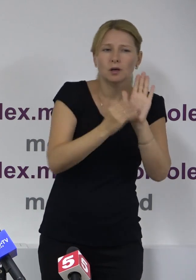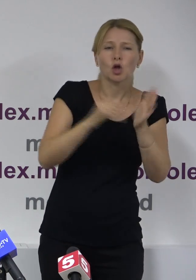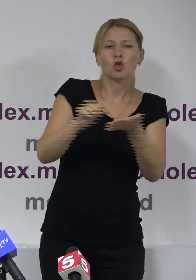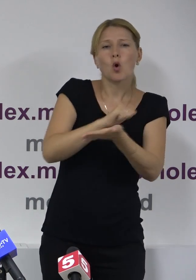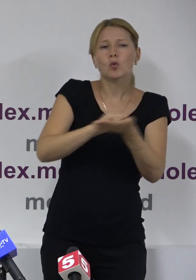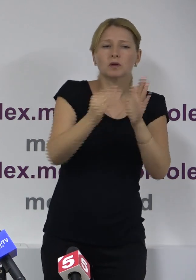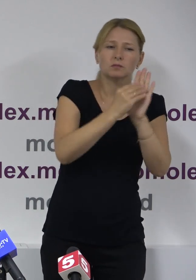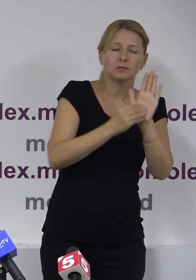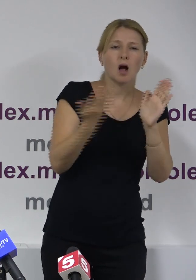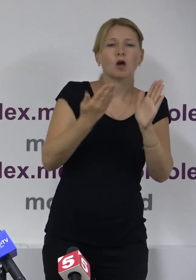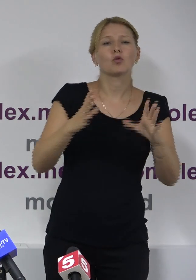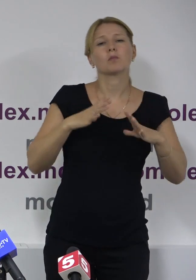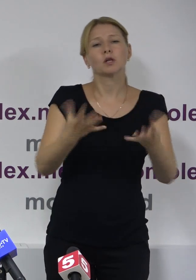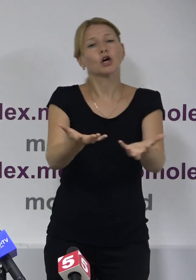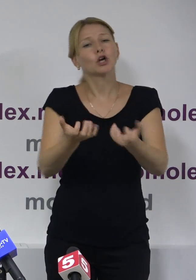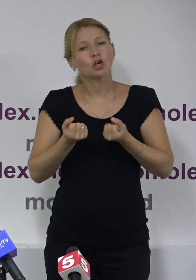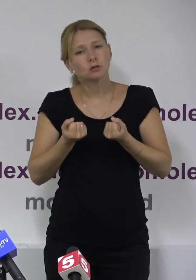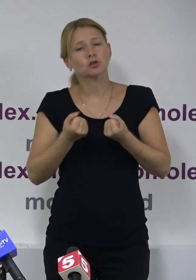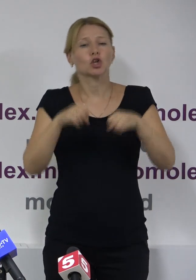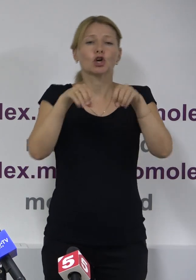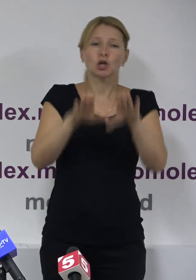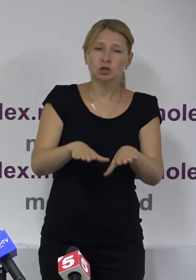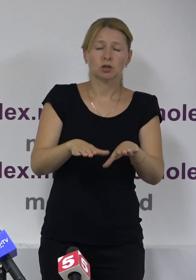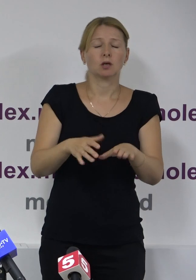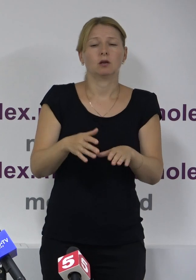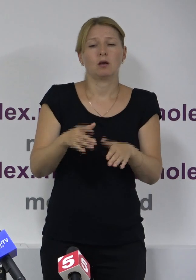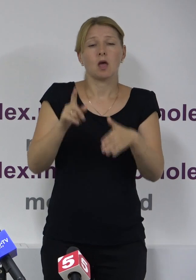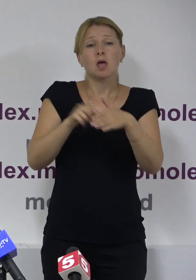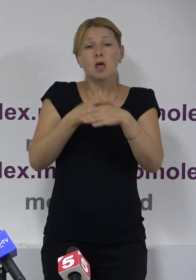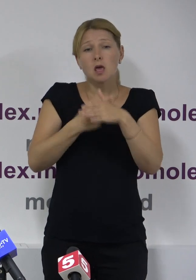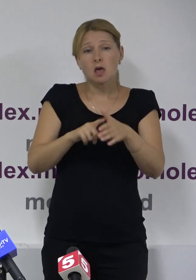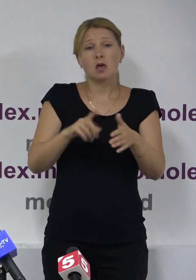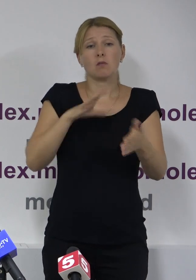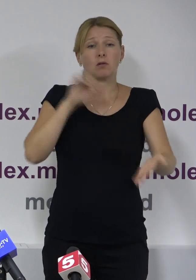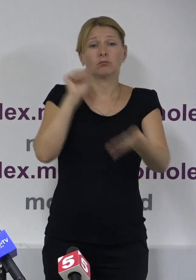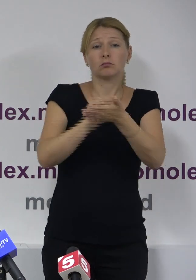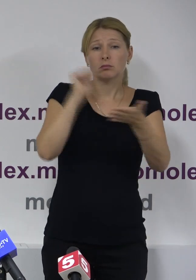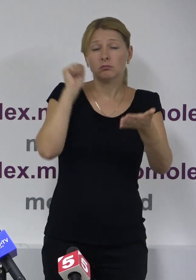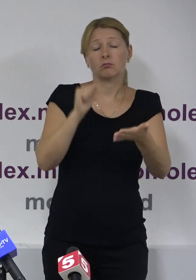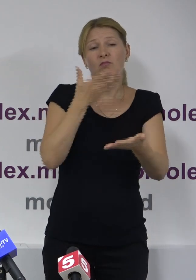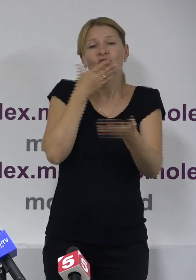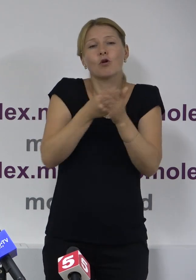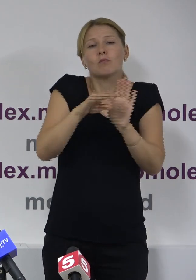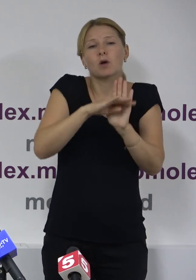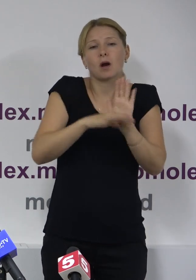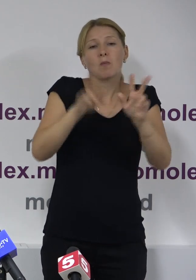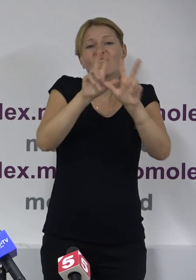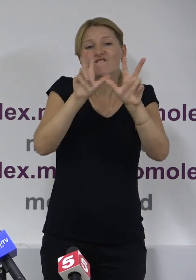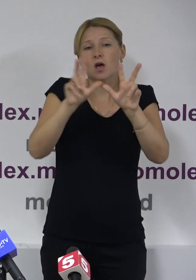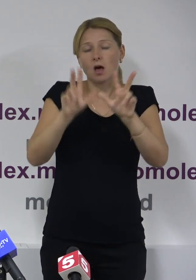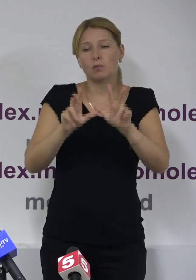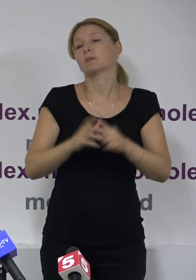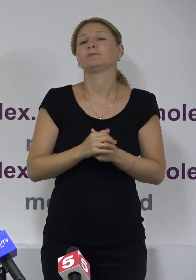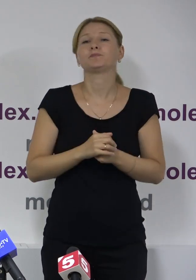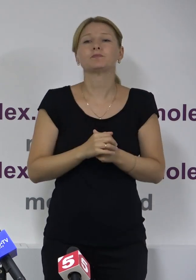normative adoptate cu statutul acestora prezentate, publicate pe pagina web. De asemenea,